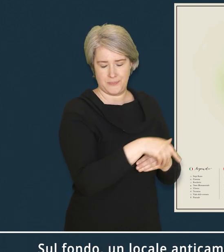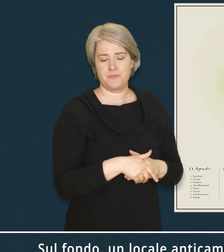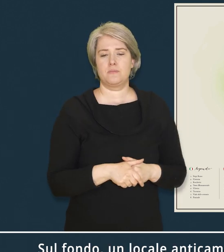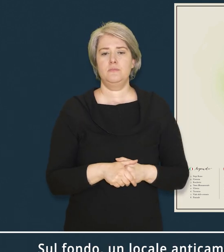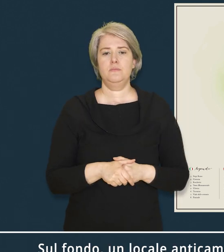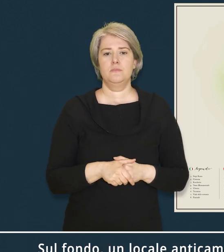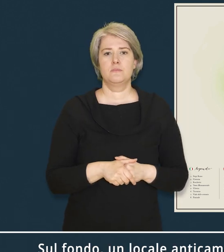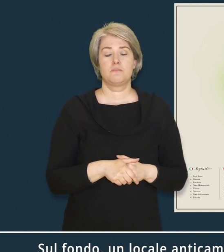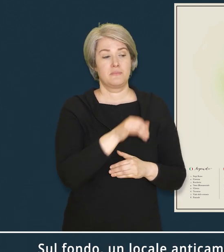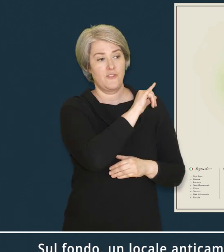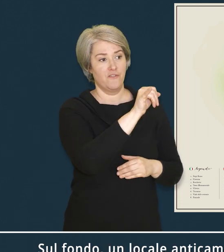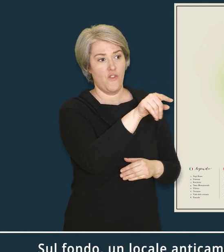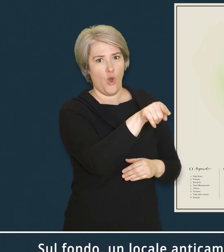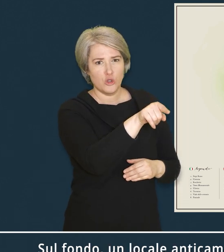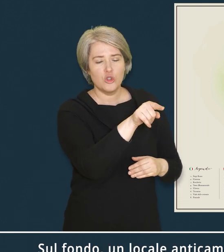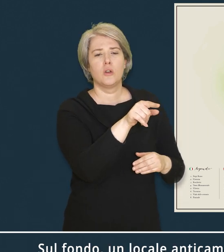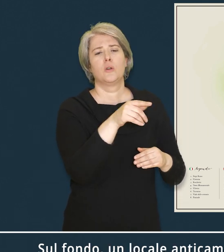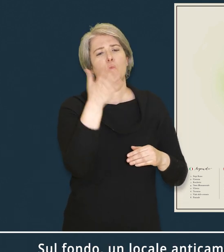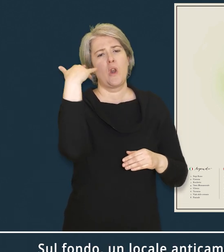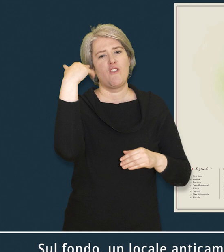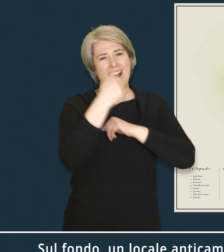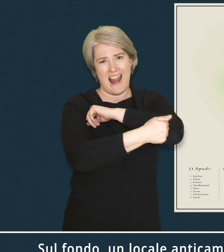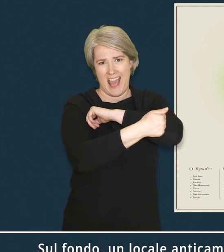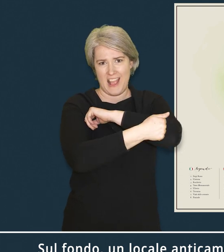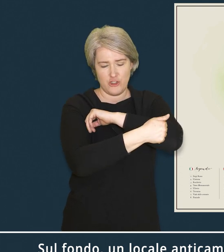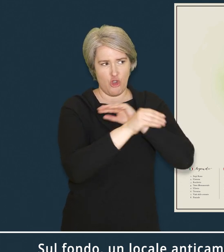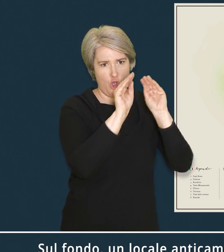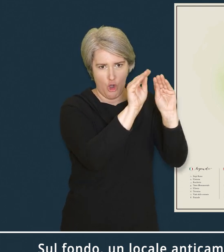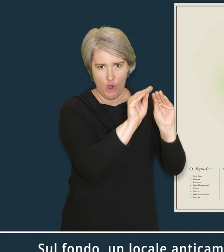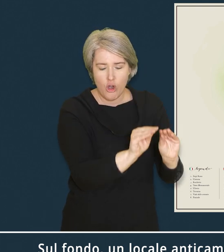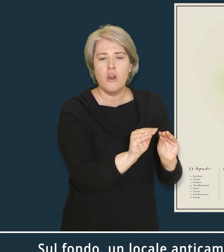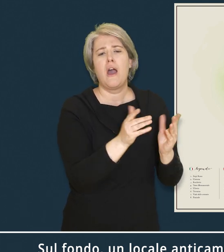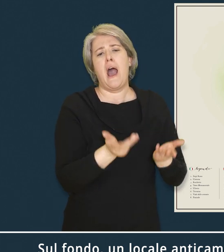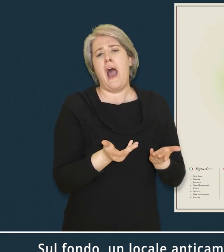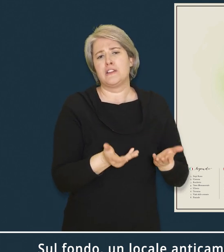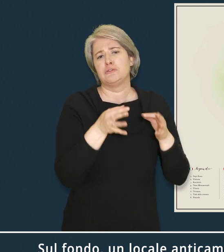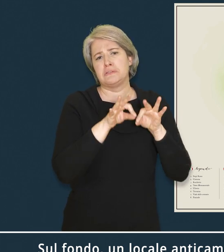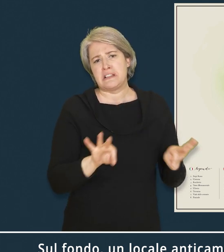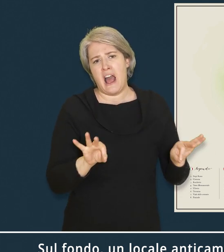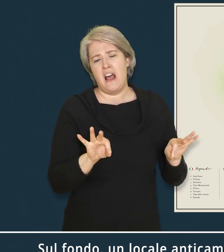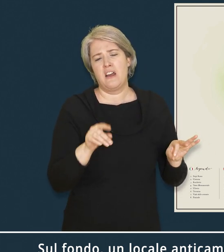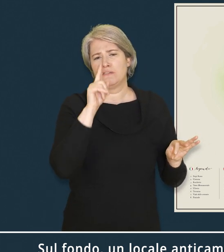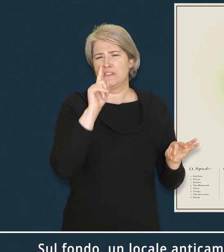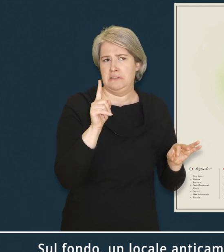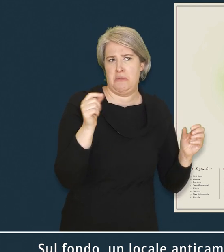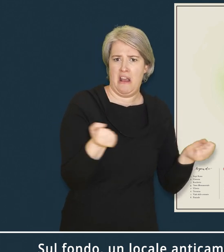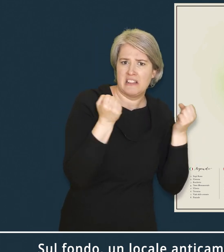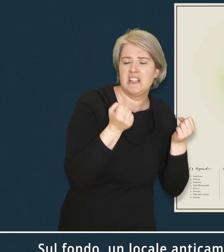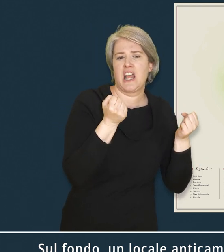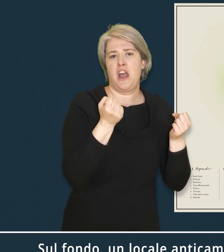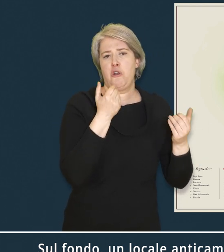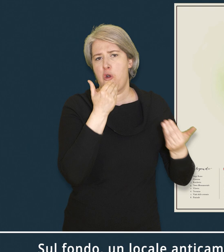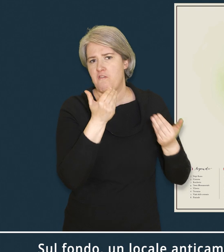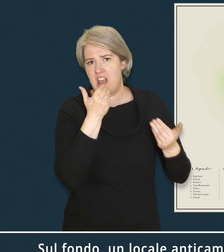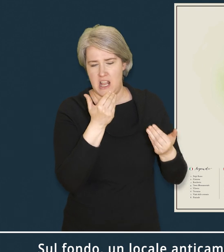Sul fondo, un locale anticamente destinato a legnaia è stato trasformato ed ora è in uso come sala